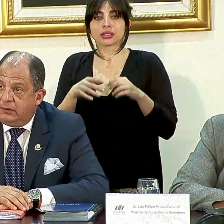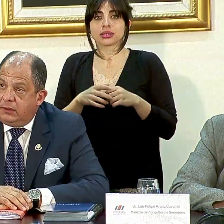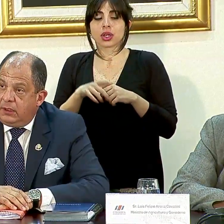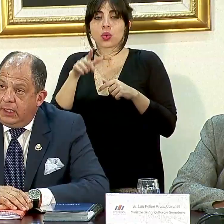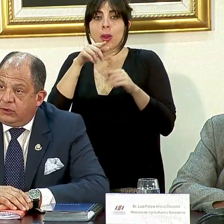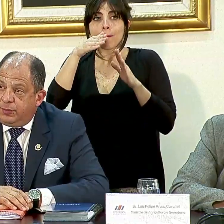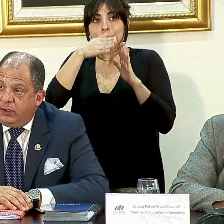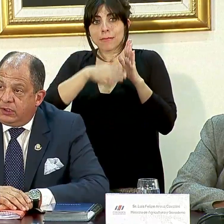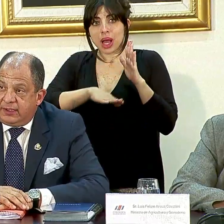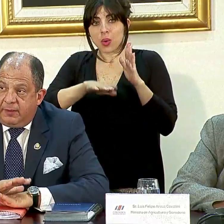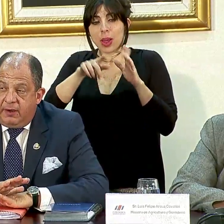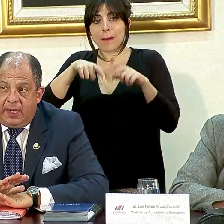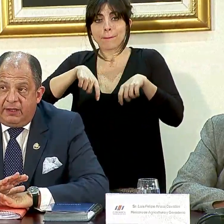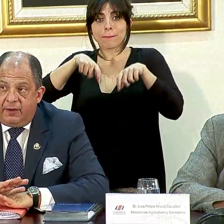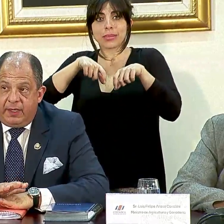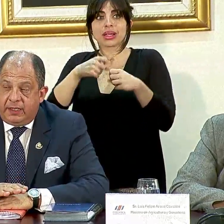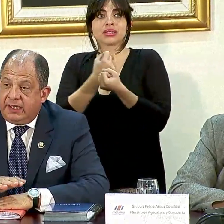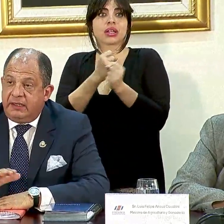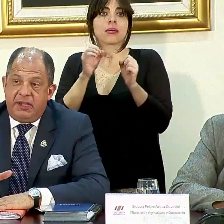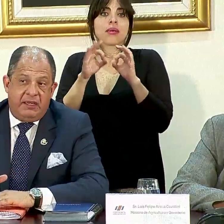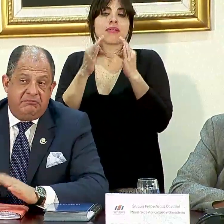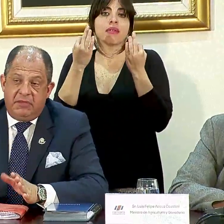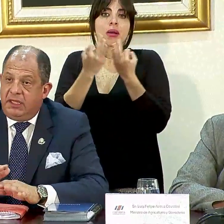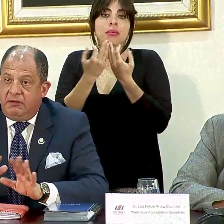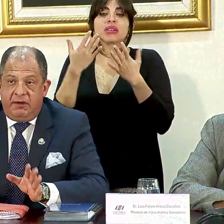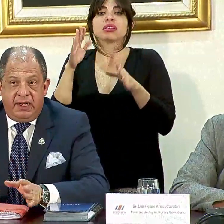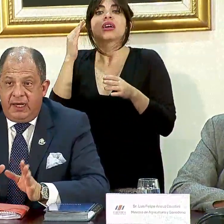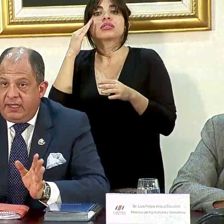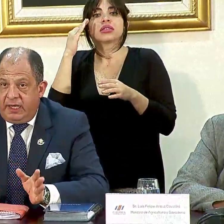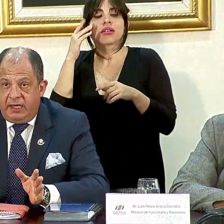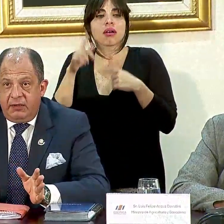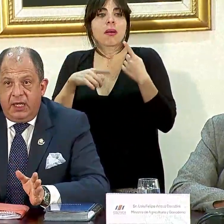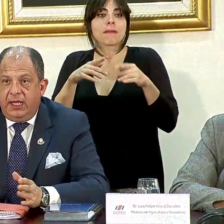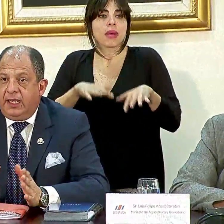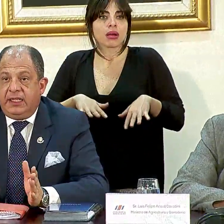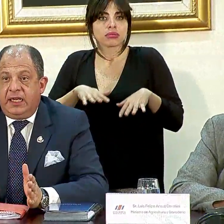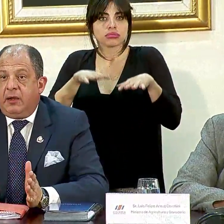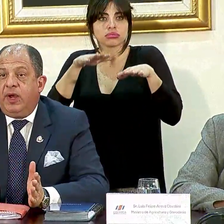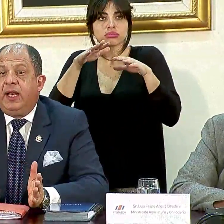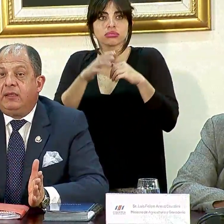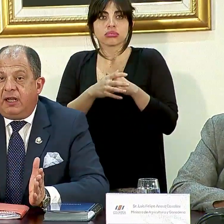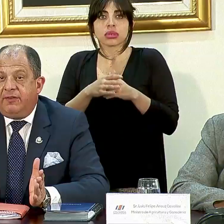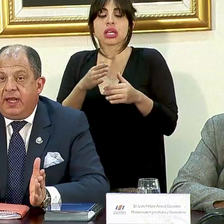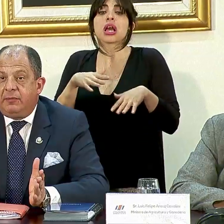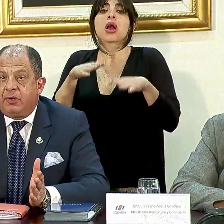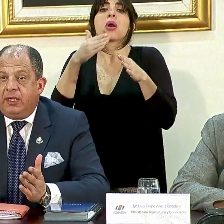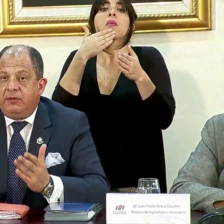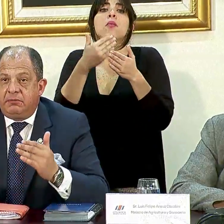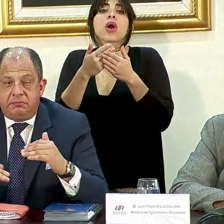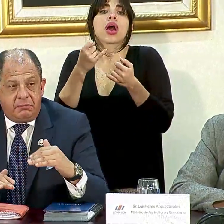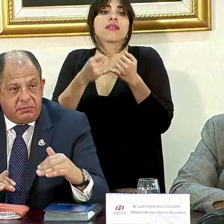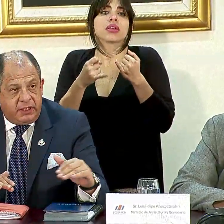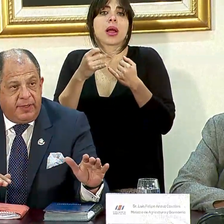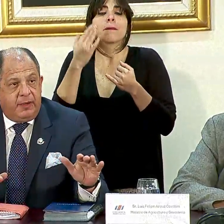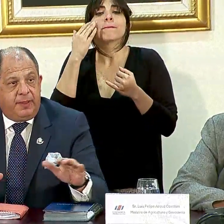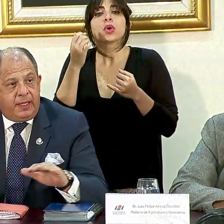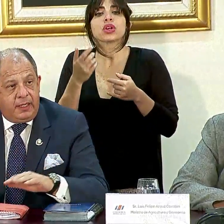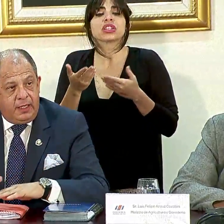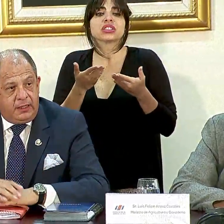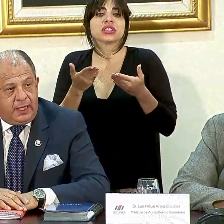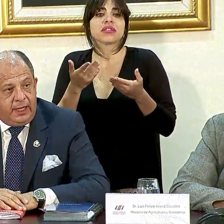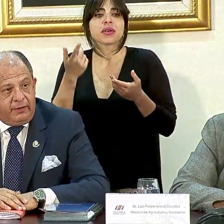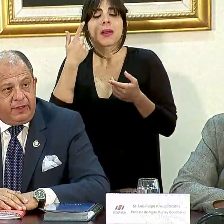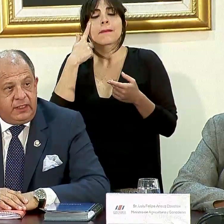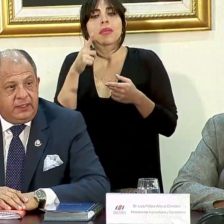bajura, esos pilotes salvaban a las familias que sabían que iba a venir la llena y que la llena era buena al final porque servía